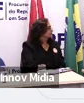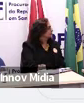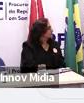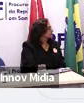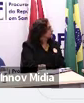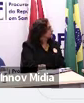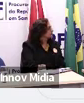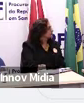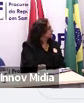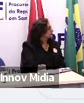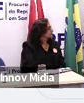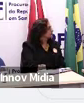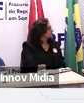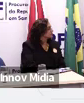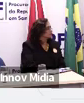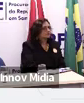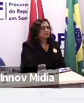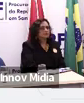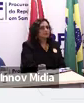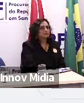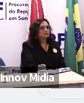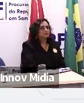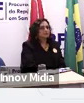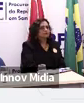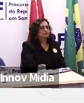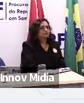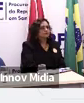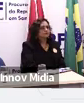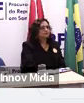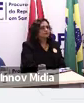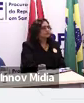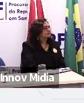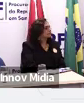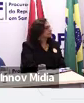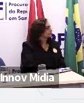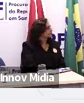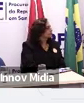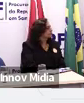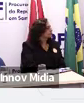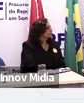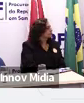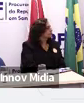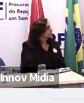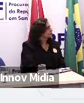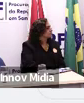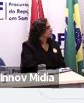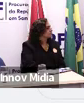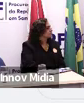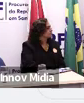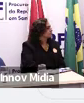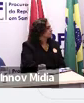probatório muito grande muito fundamentado inclusive com importunações eu creio